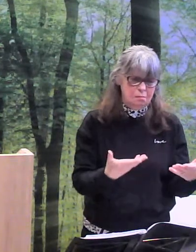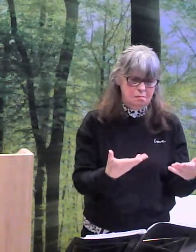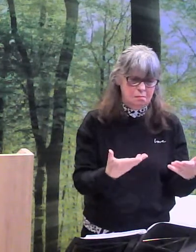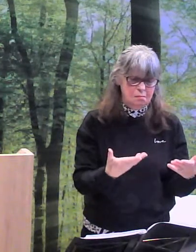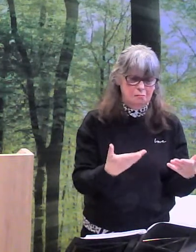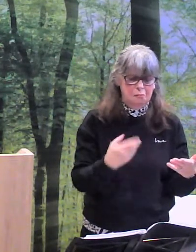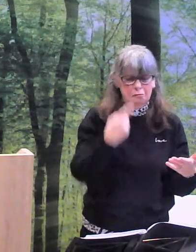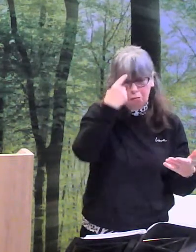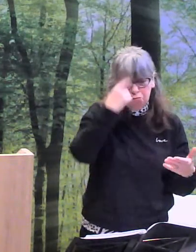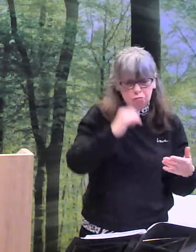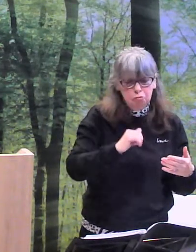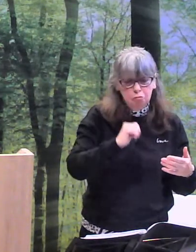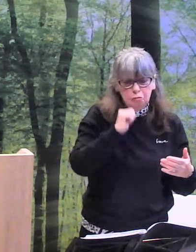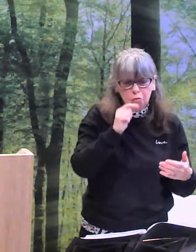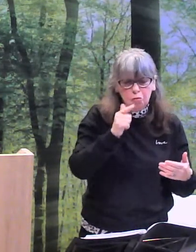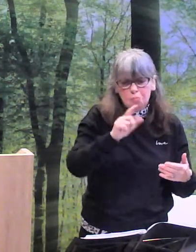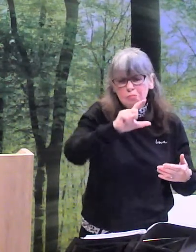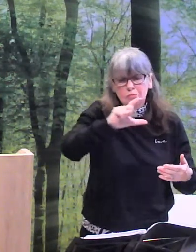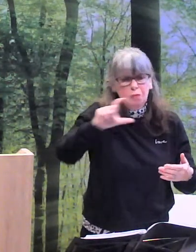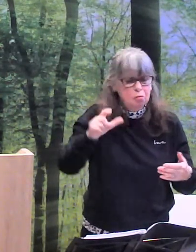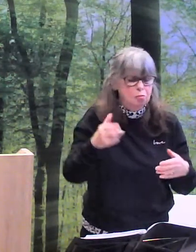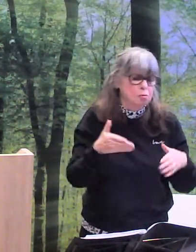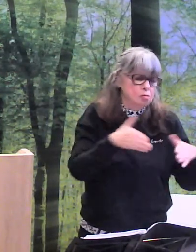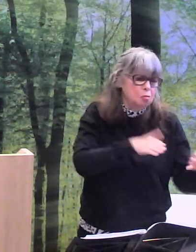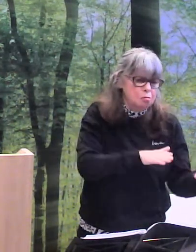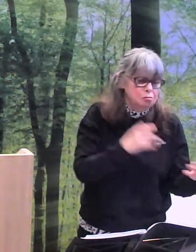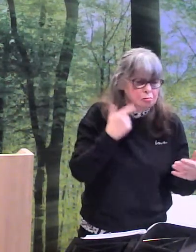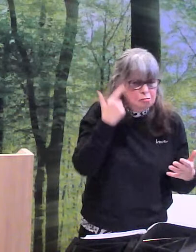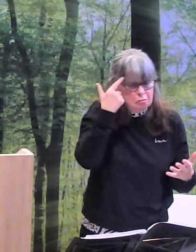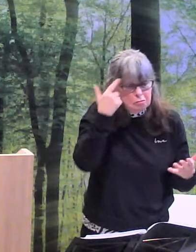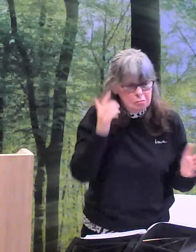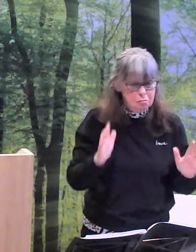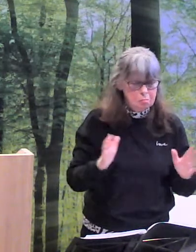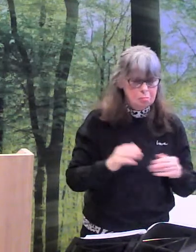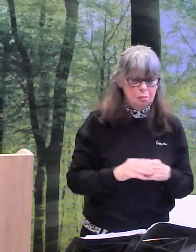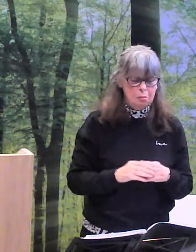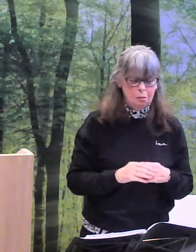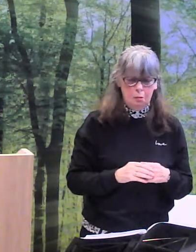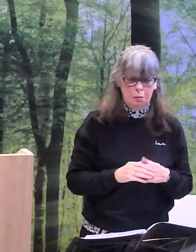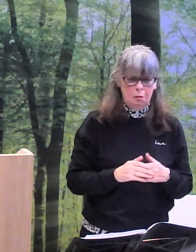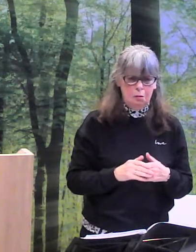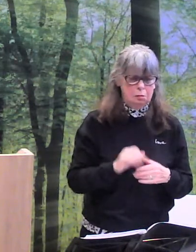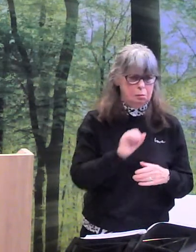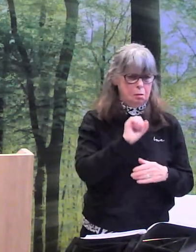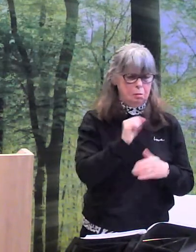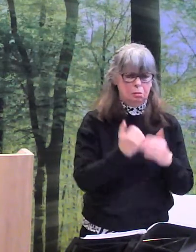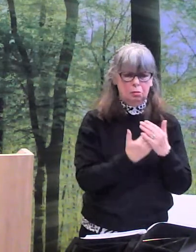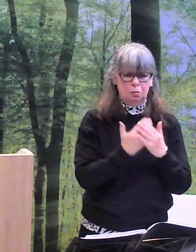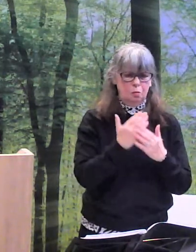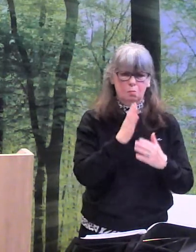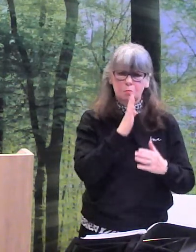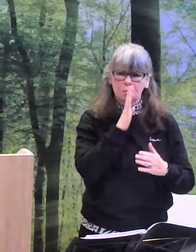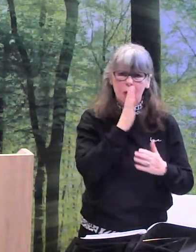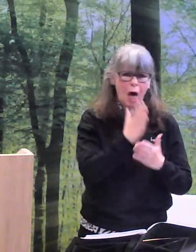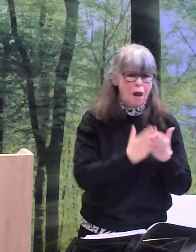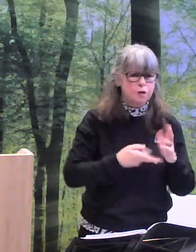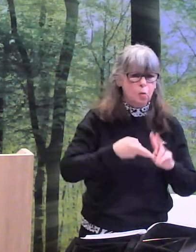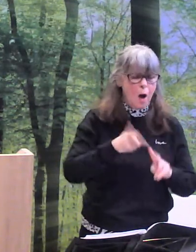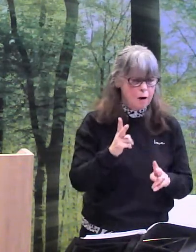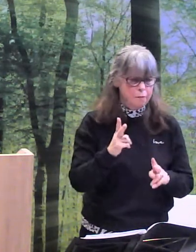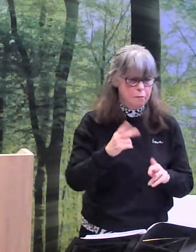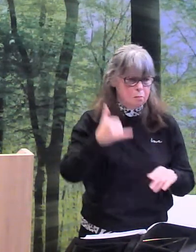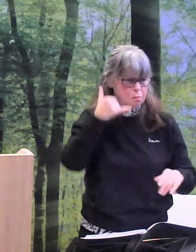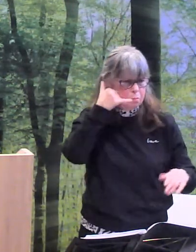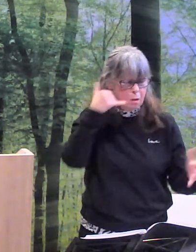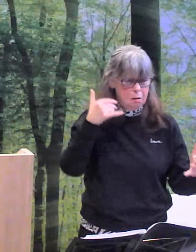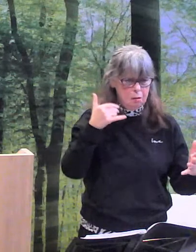morfine. Ik dacht, dat zal nog pas maandag zijn. Maar zaterdag tegen de